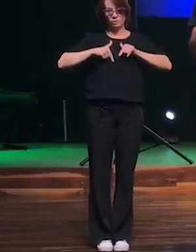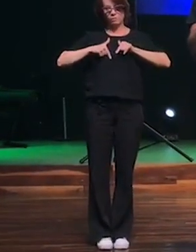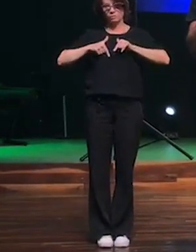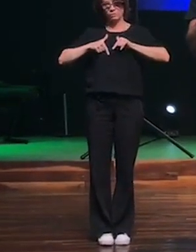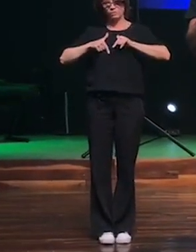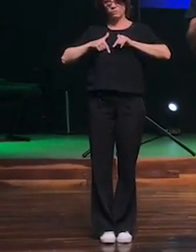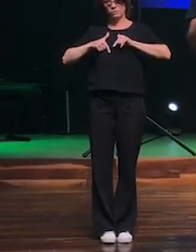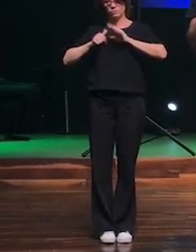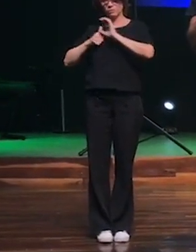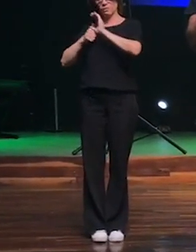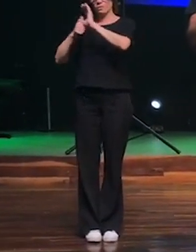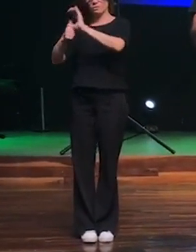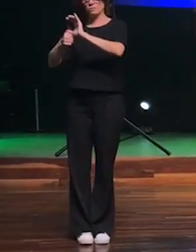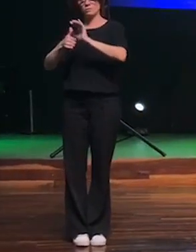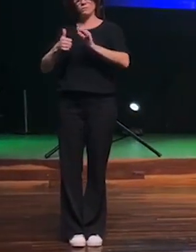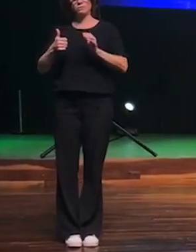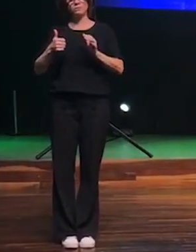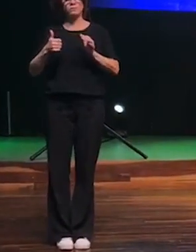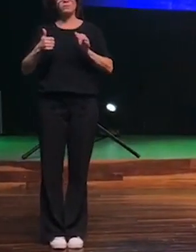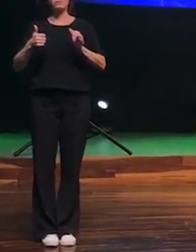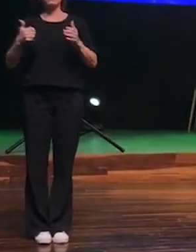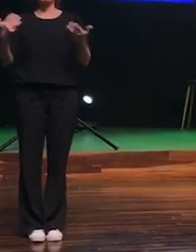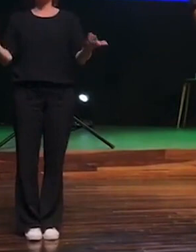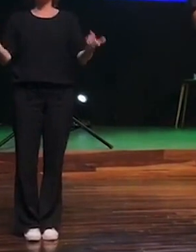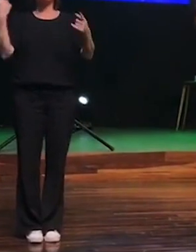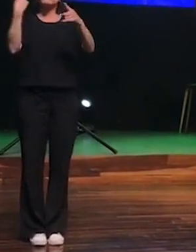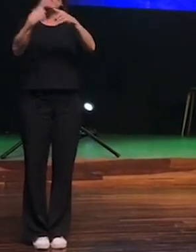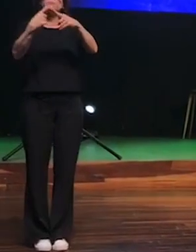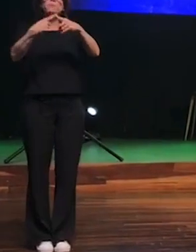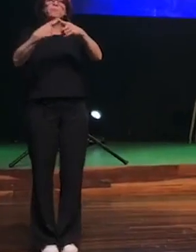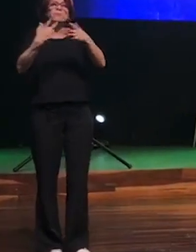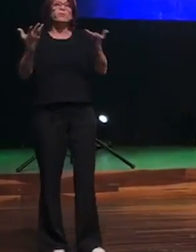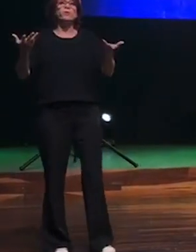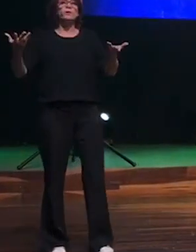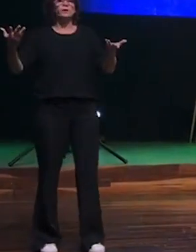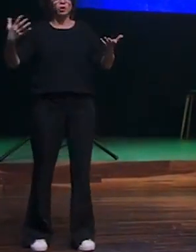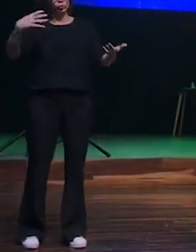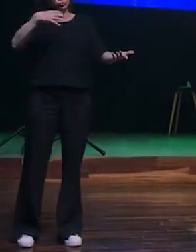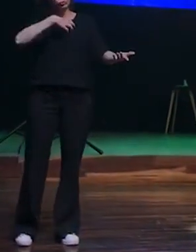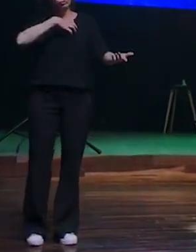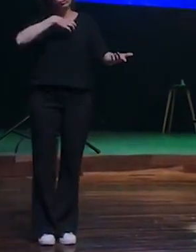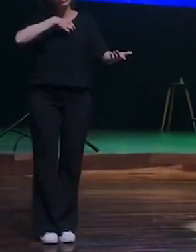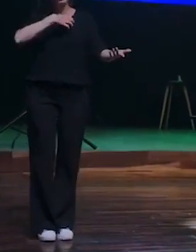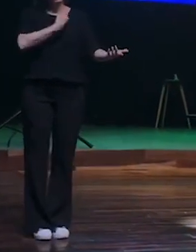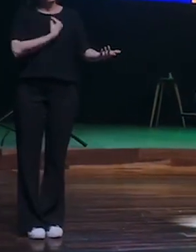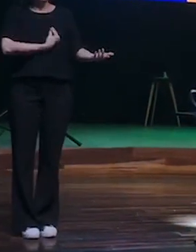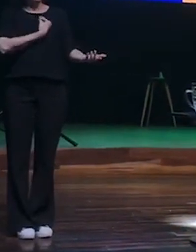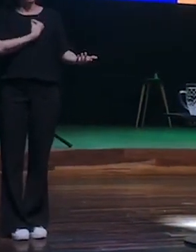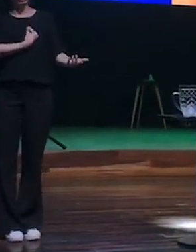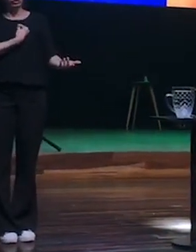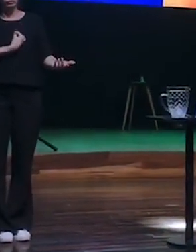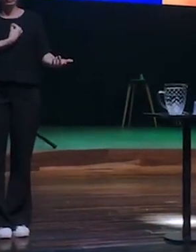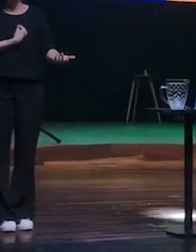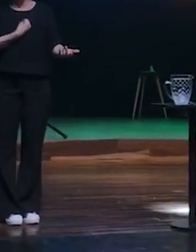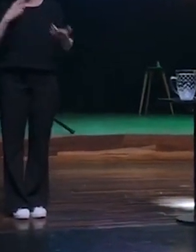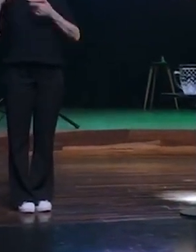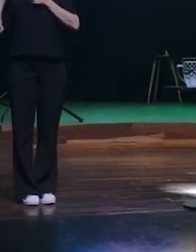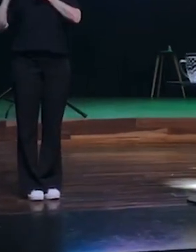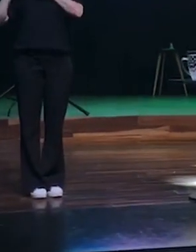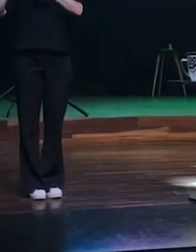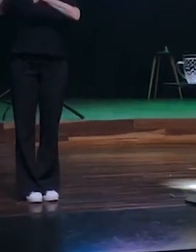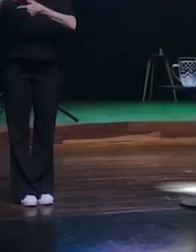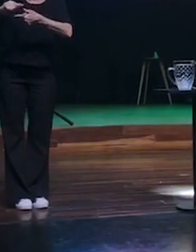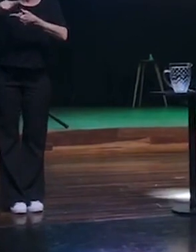Por que o estilo de vida conservador muitas vezes se confunde com o estilo de vida religioso? Por causa